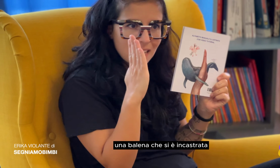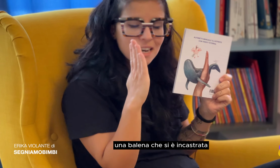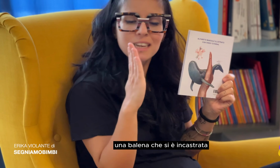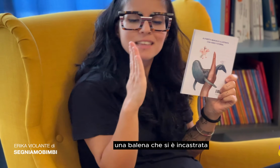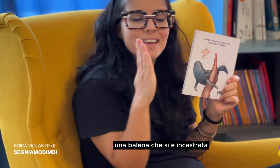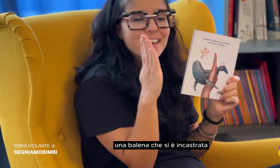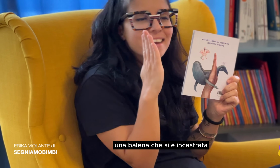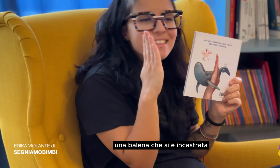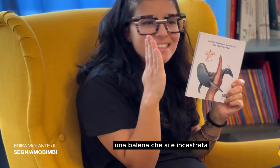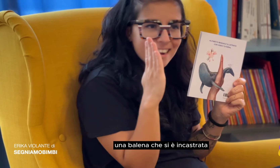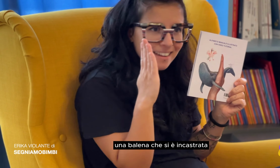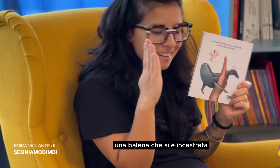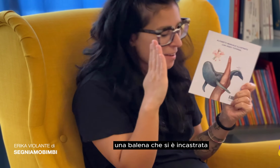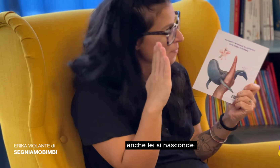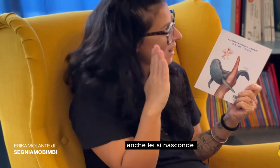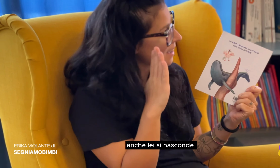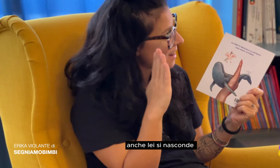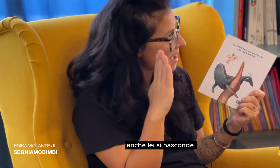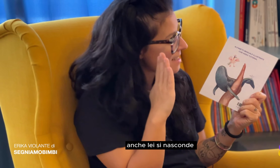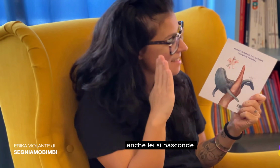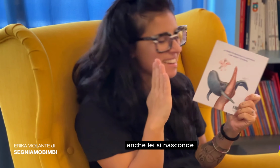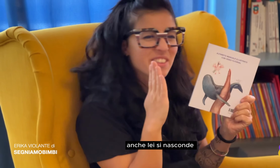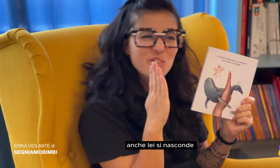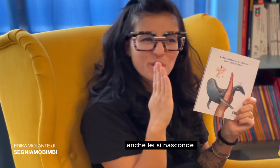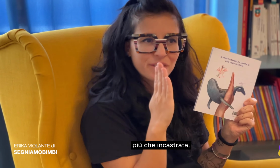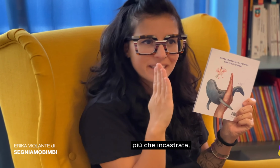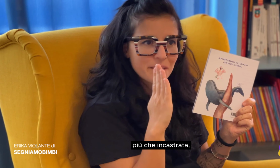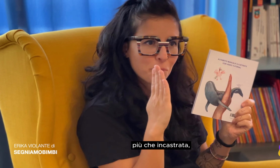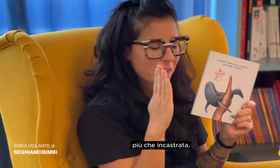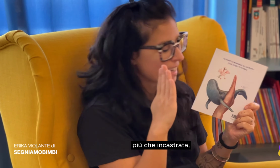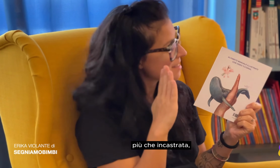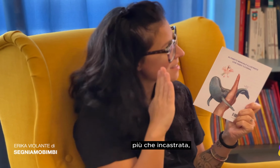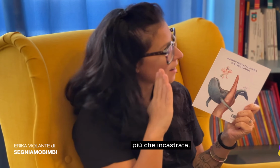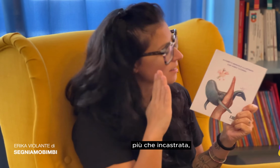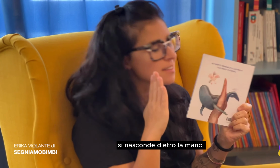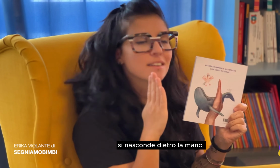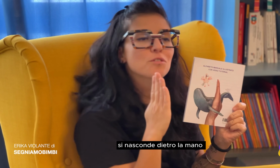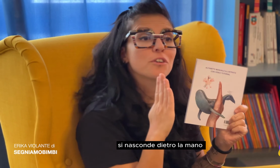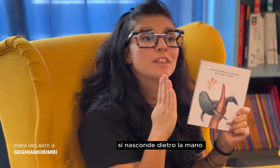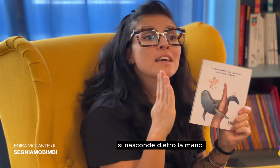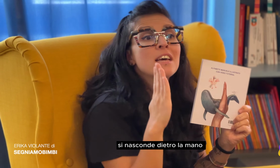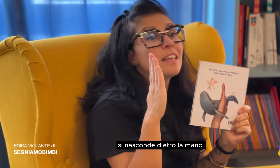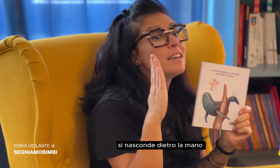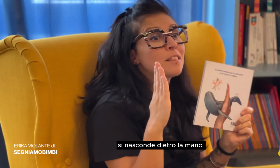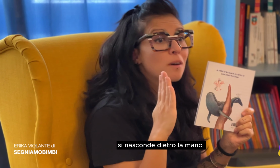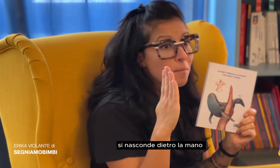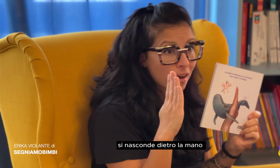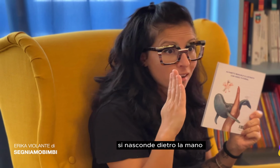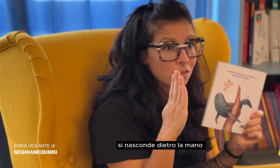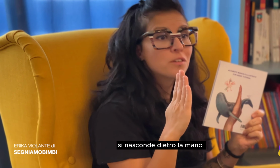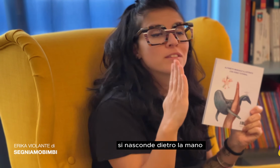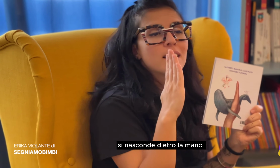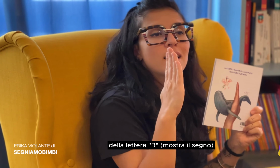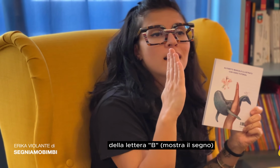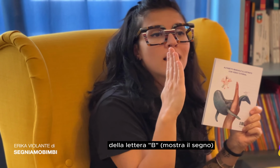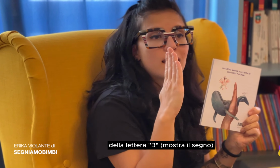una balena che si è incastrata, anche lei si nasconde, più che incastrata, si nasconde dietro la mano della